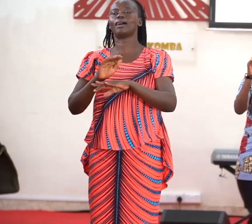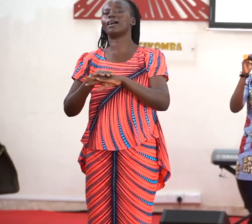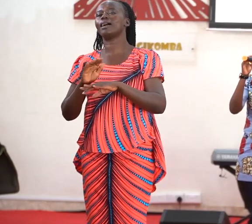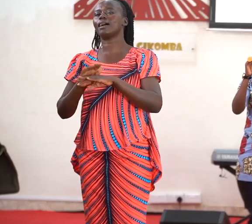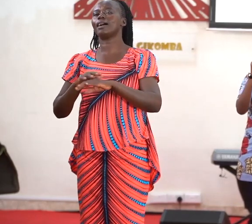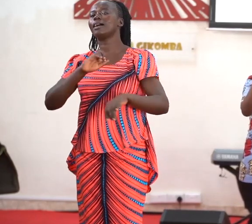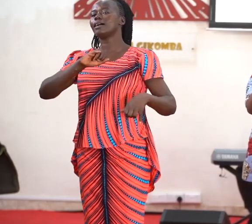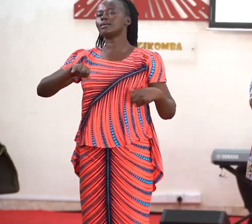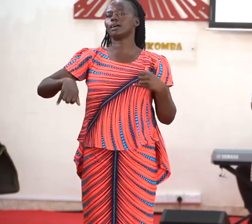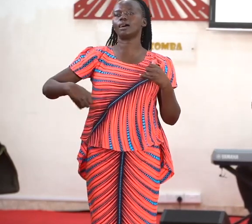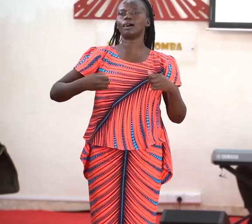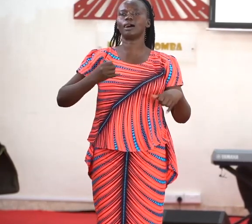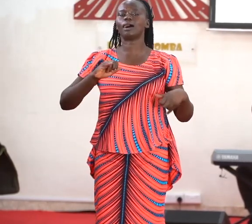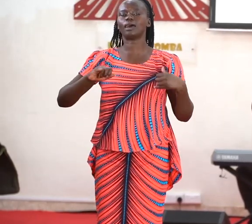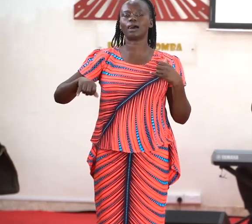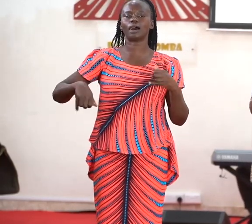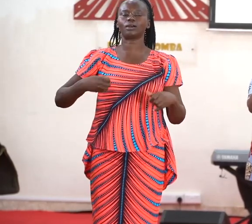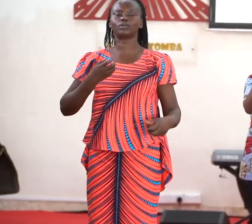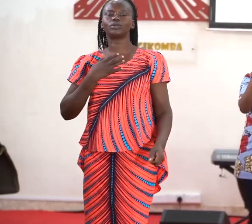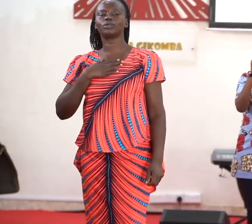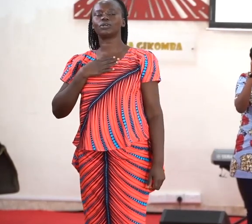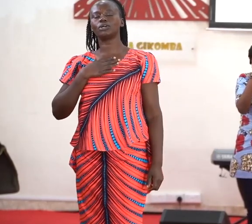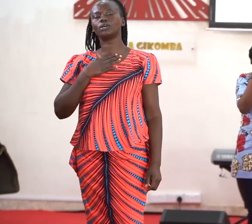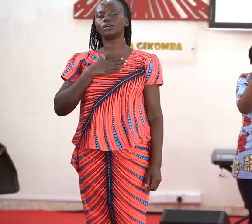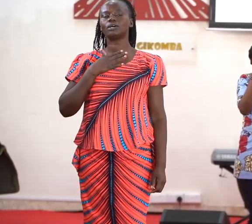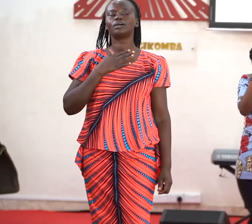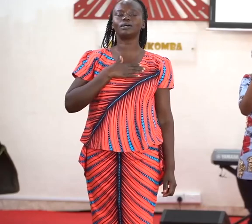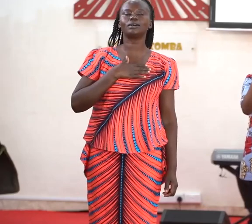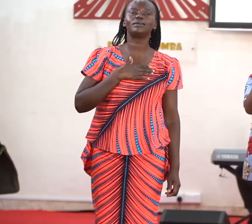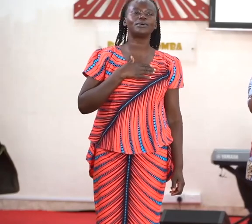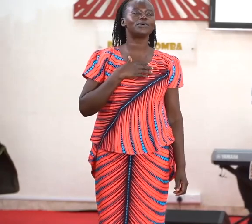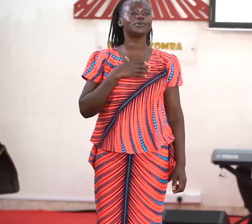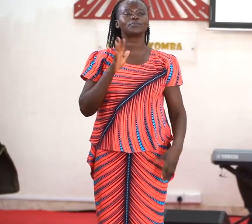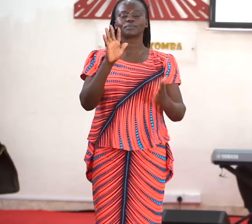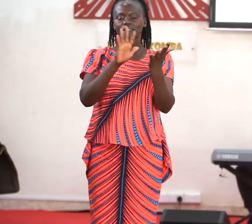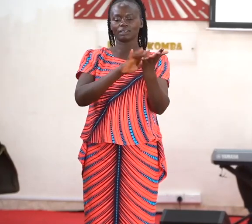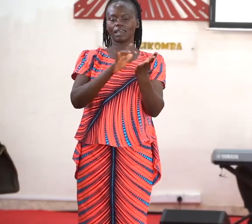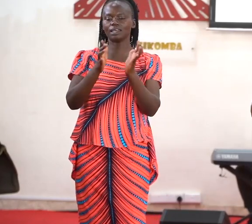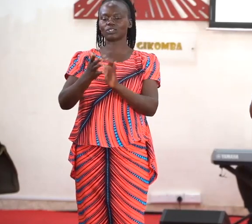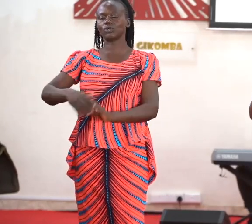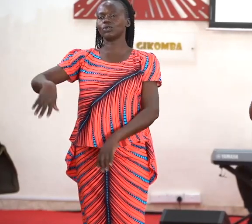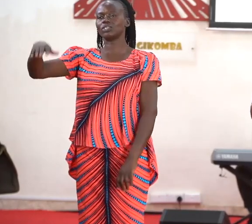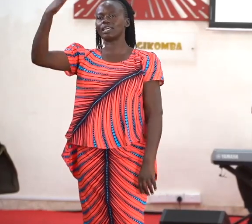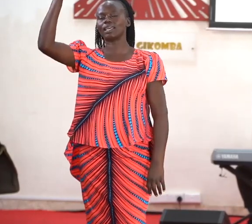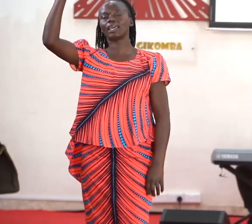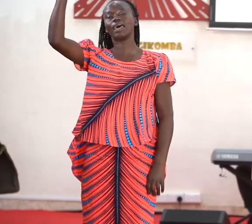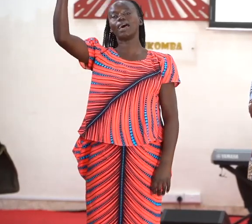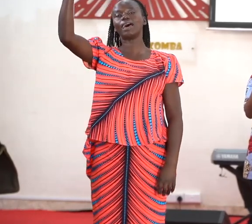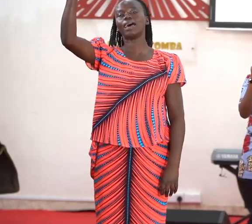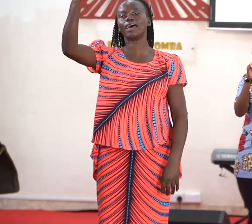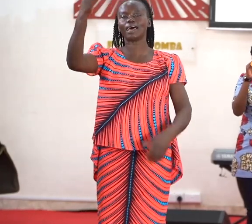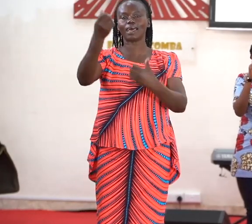njema, raha yangu. Yesu ndiye, Yesu